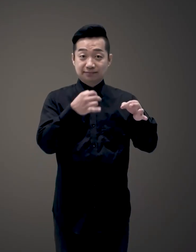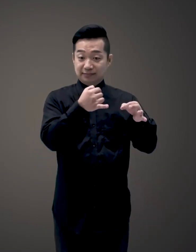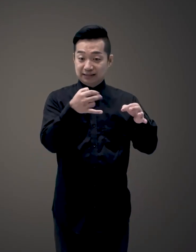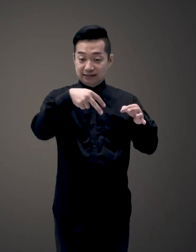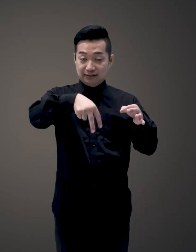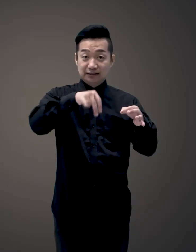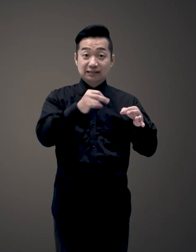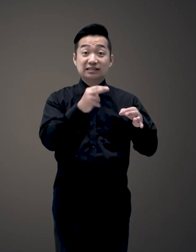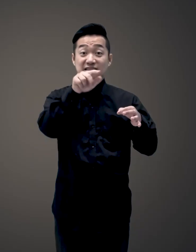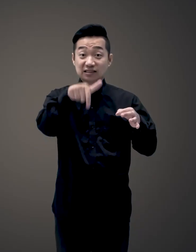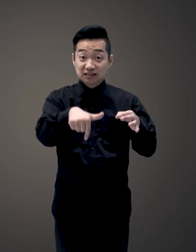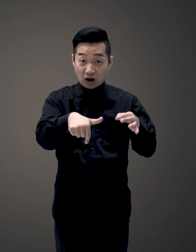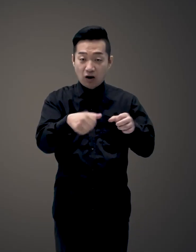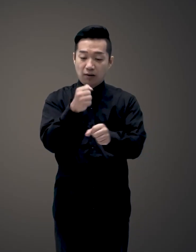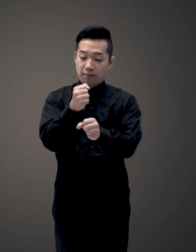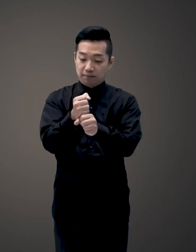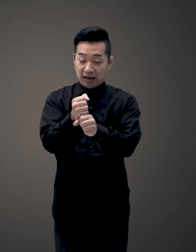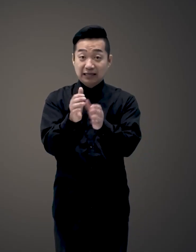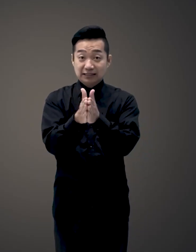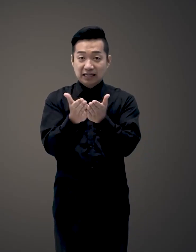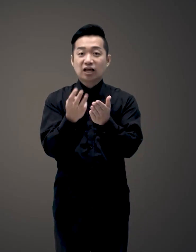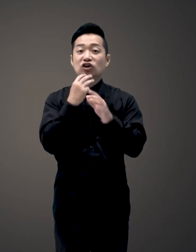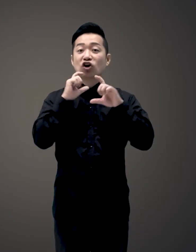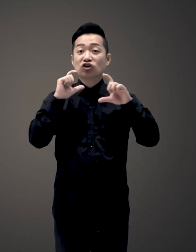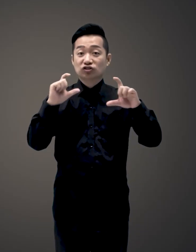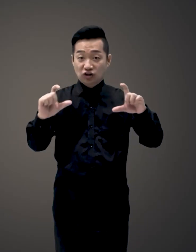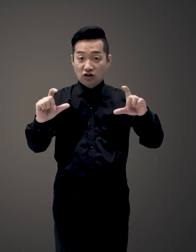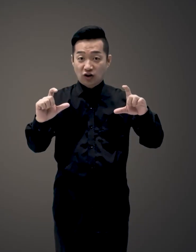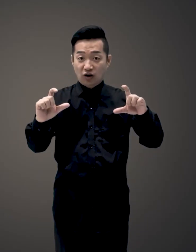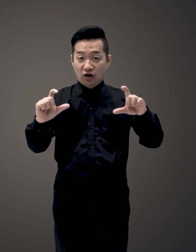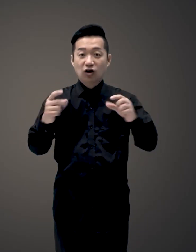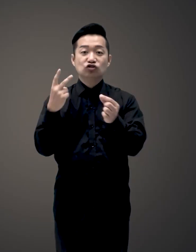김시덕의 서울선언 두 번째 이야기. 갈등 도시.